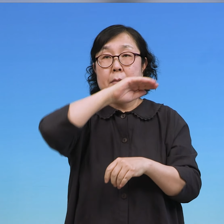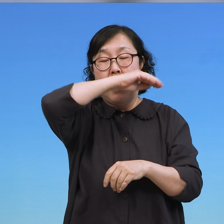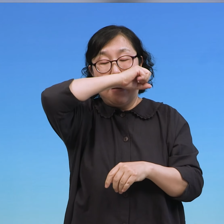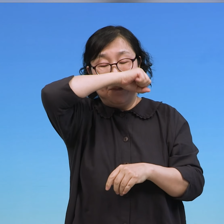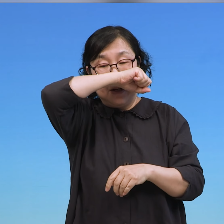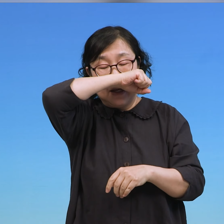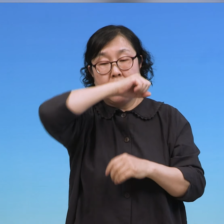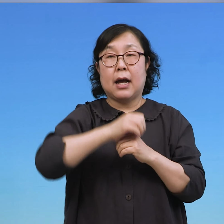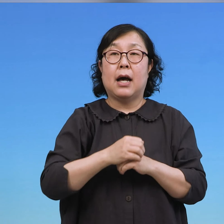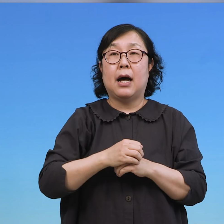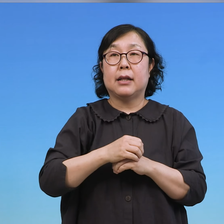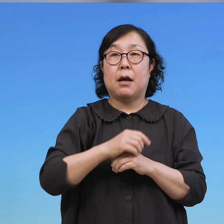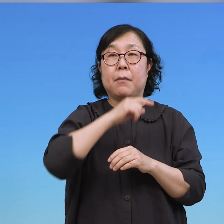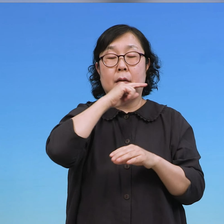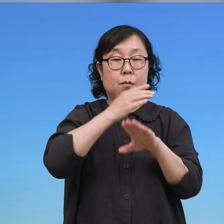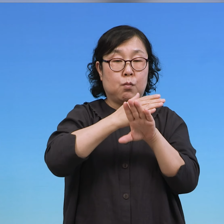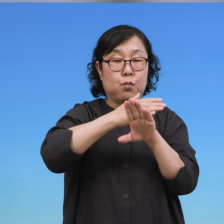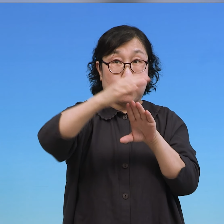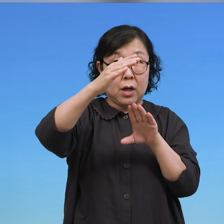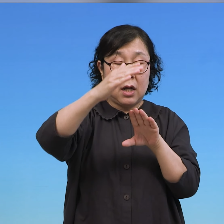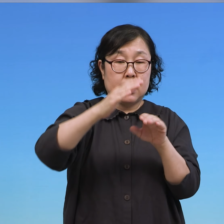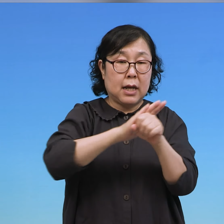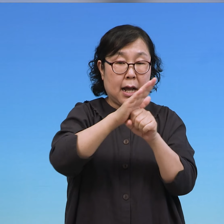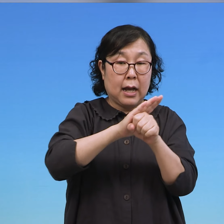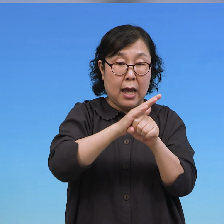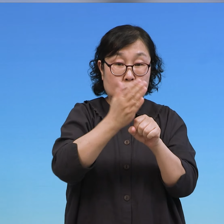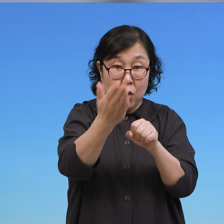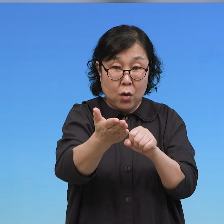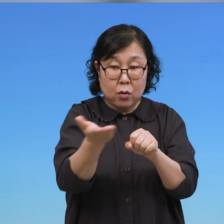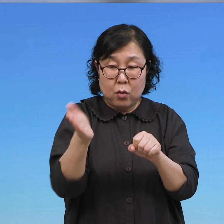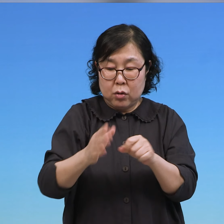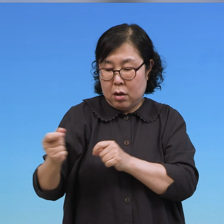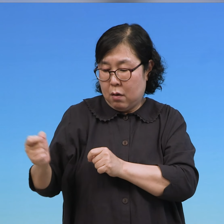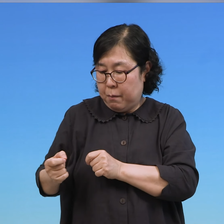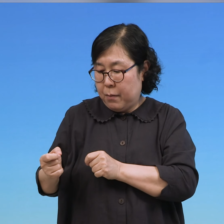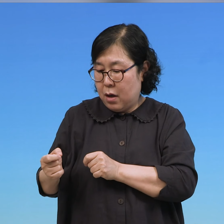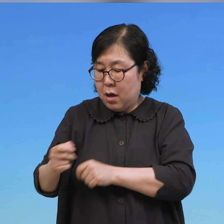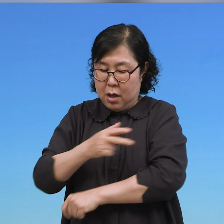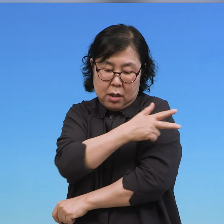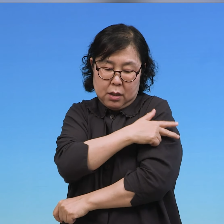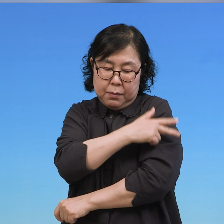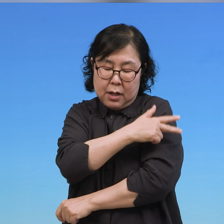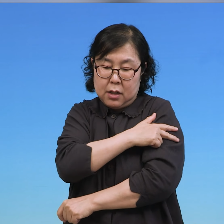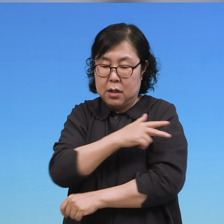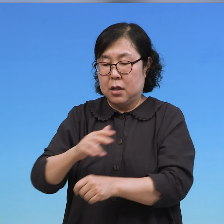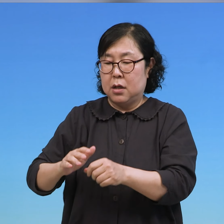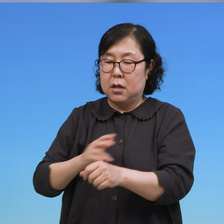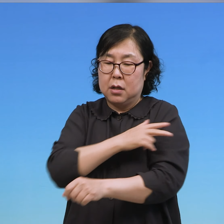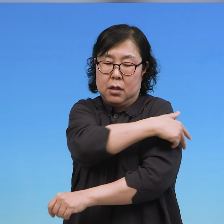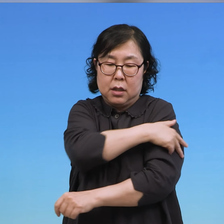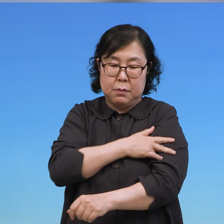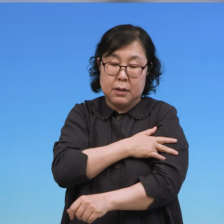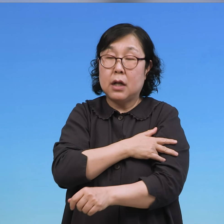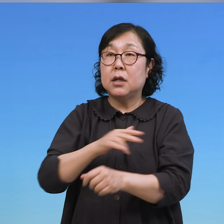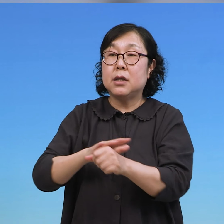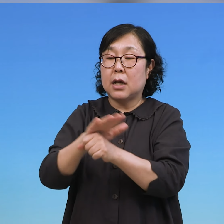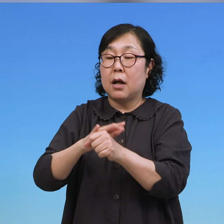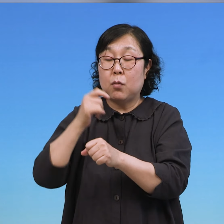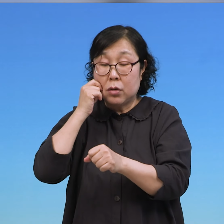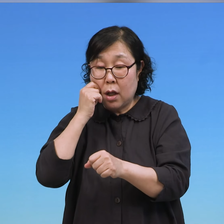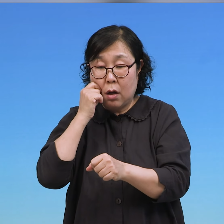엄청 사랑합니다. 근데 옆에 있는 집사님은 사랑 못해요. 왜? 아프리카 사랑하는 데는 돈